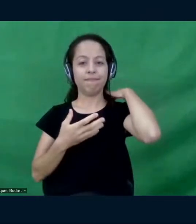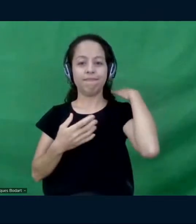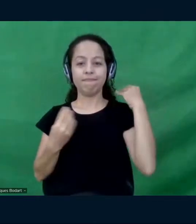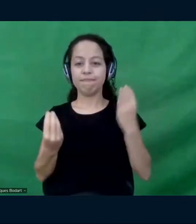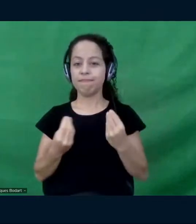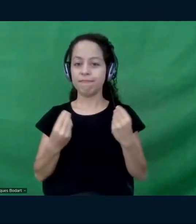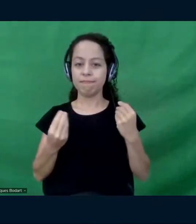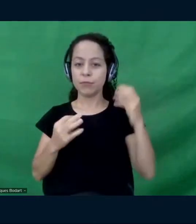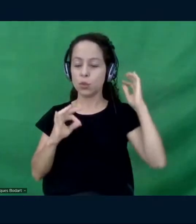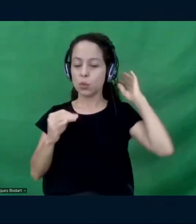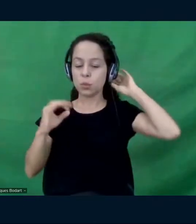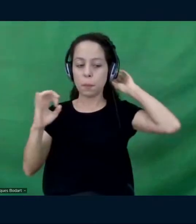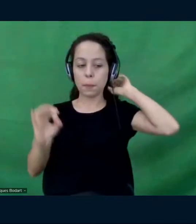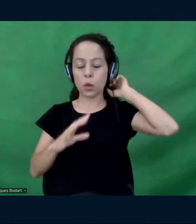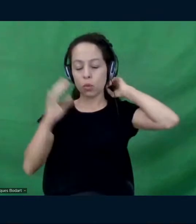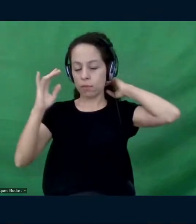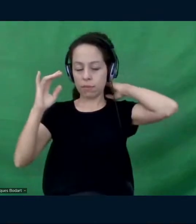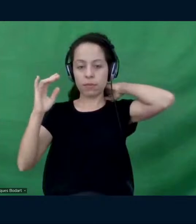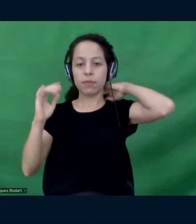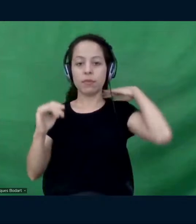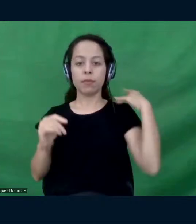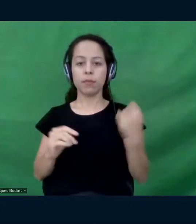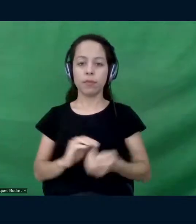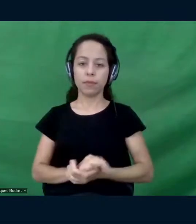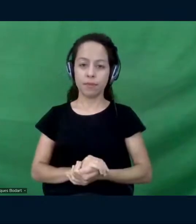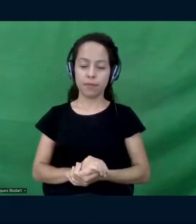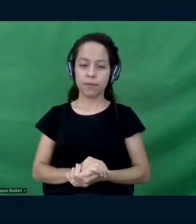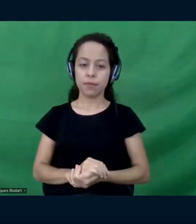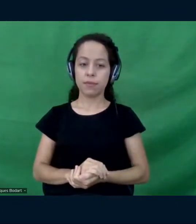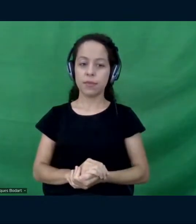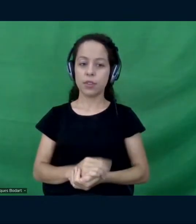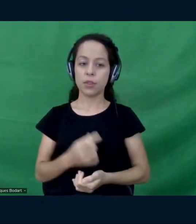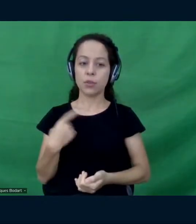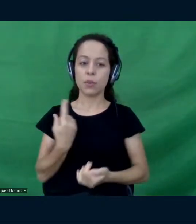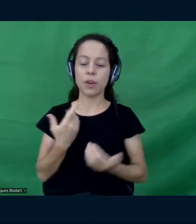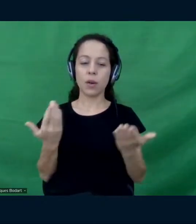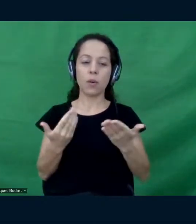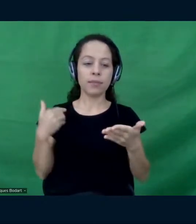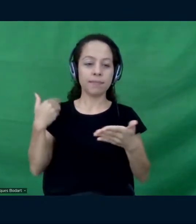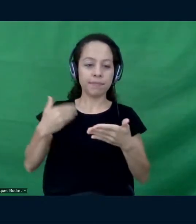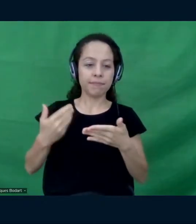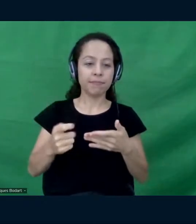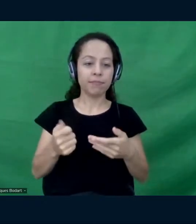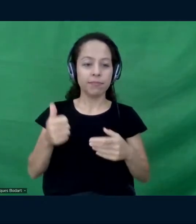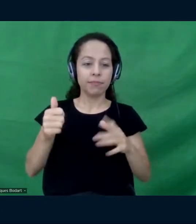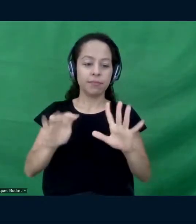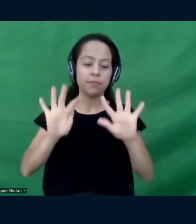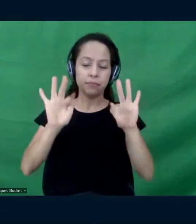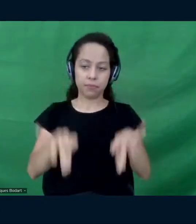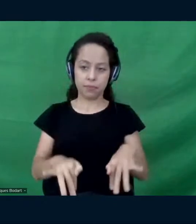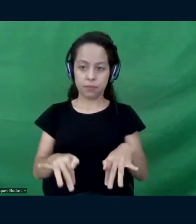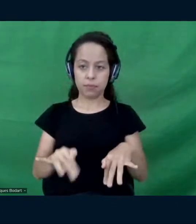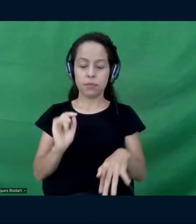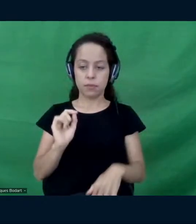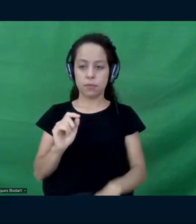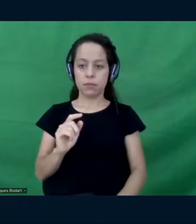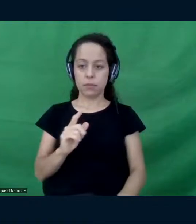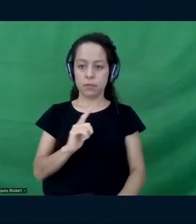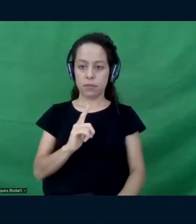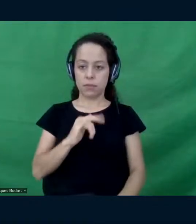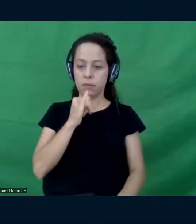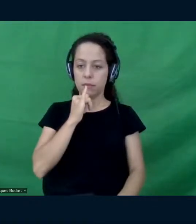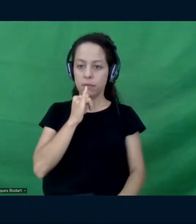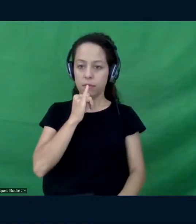O que a gente tem para ir concluindo, né, e abrir aí para algumas considerações de vocês? Nós temos, no caso